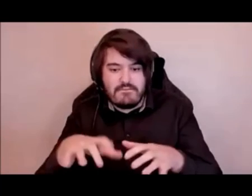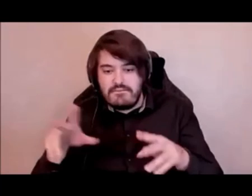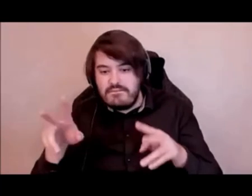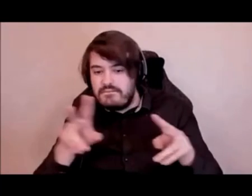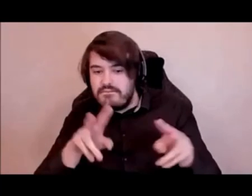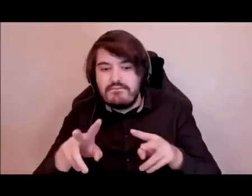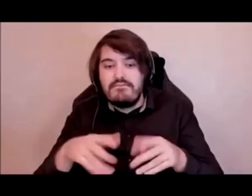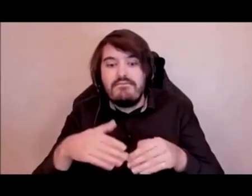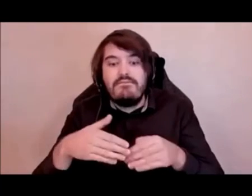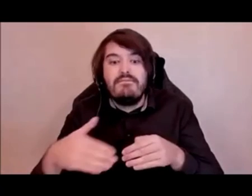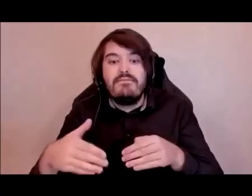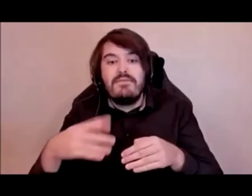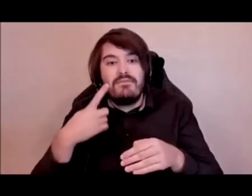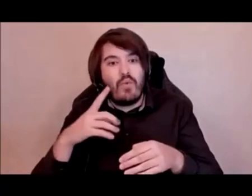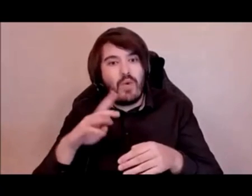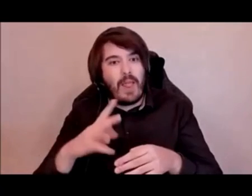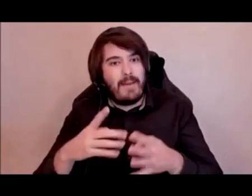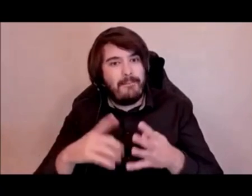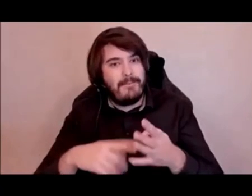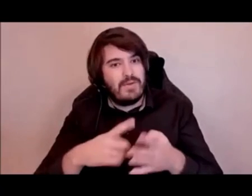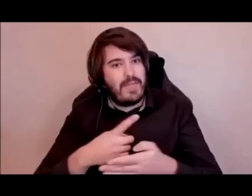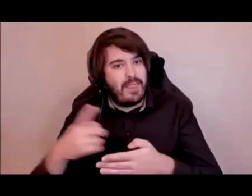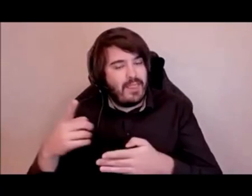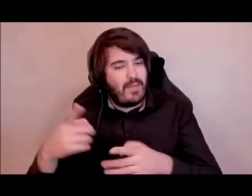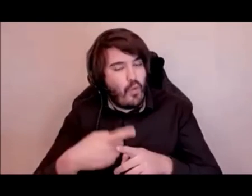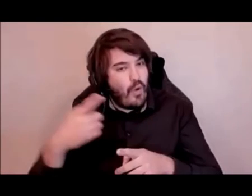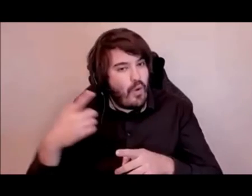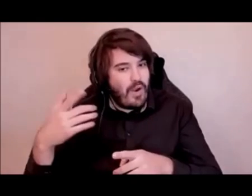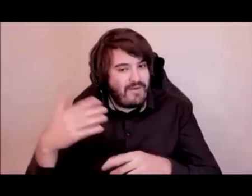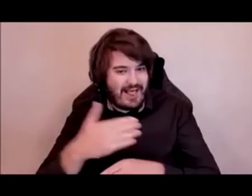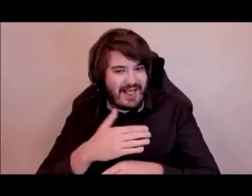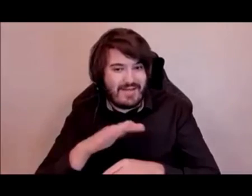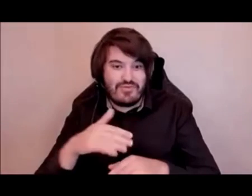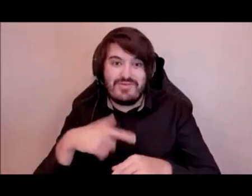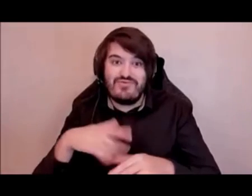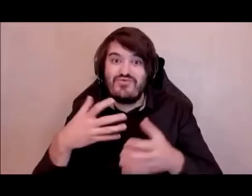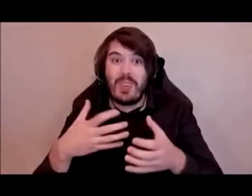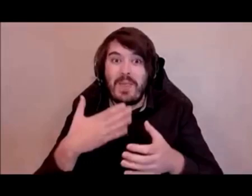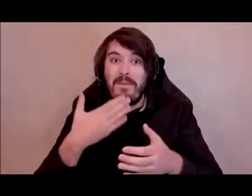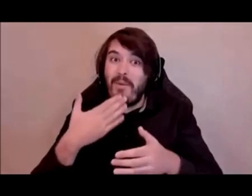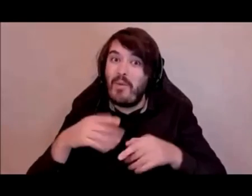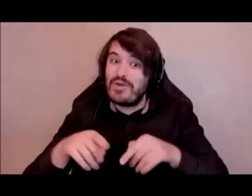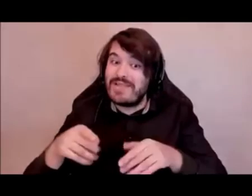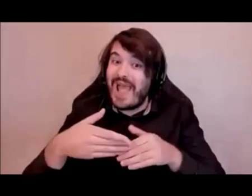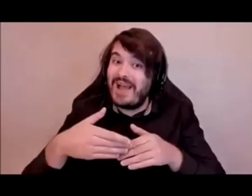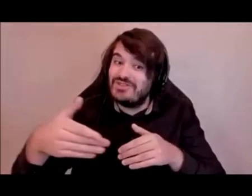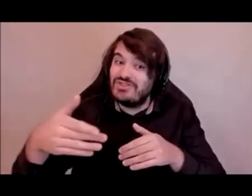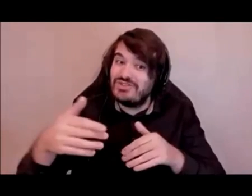faire pour cette 4e semaine d'avril et je vous souhaite bon jardinage.